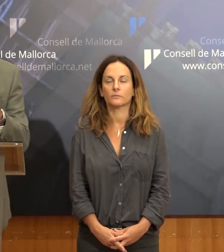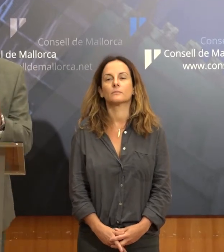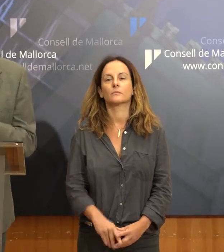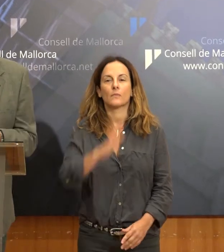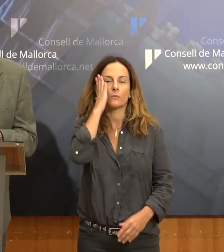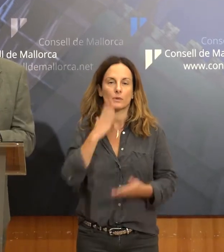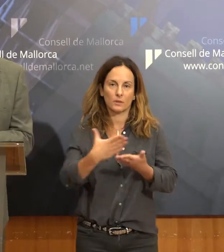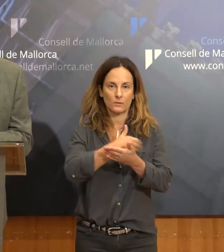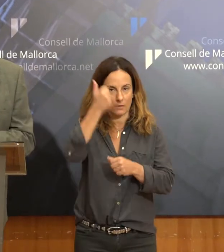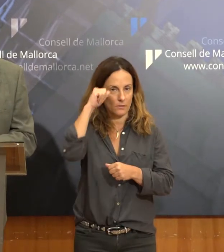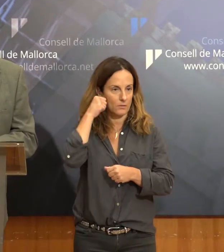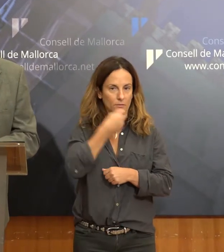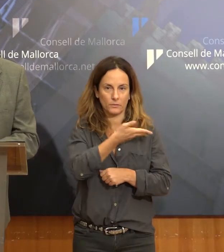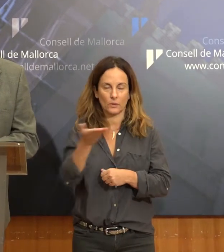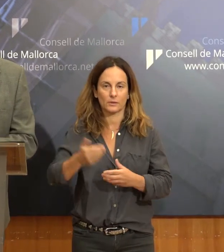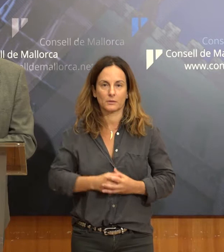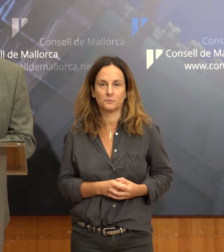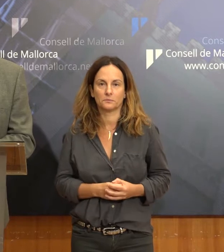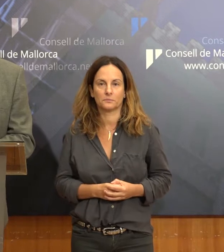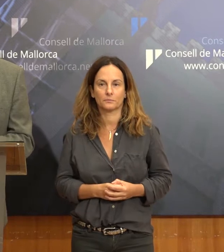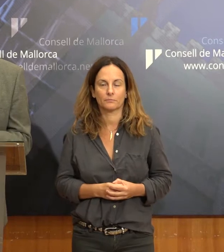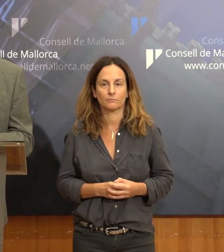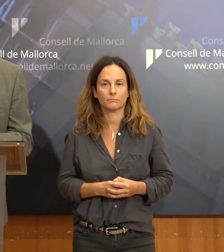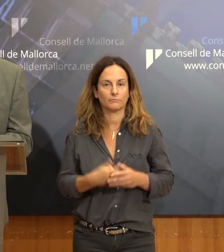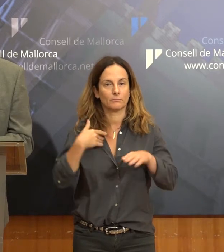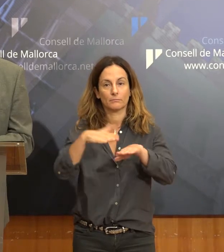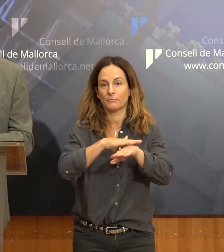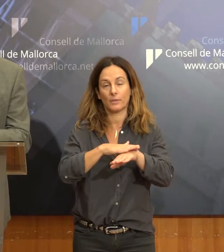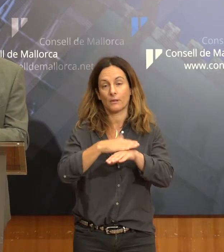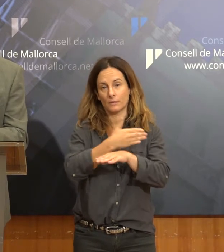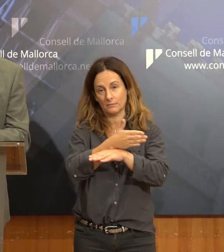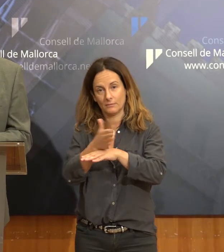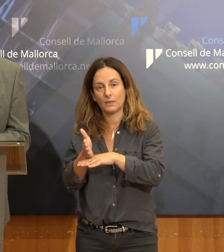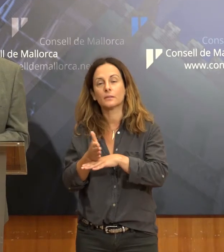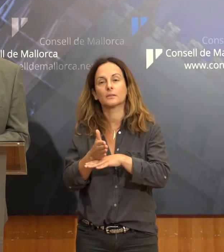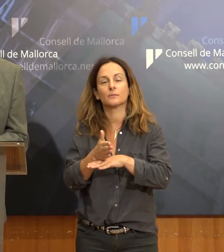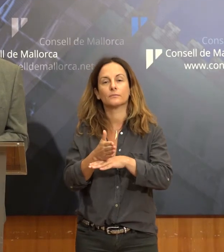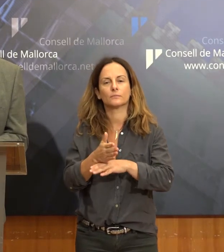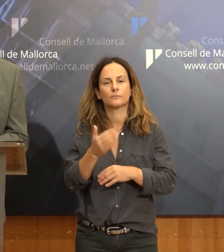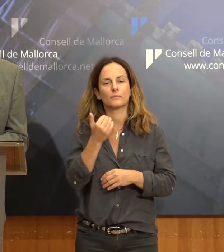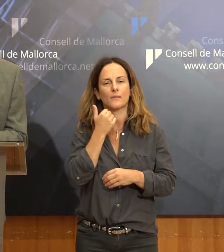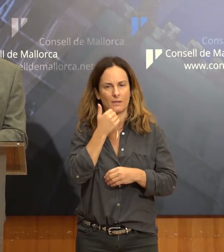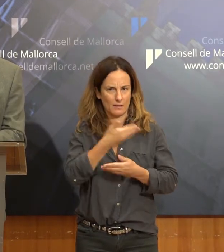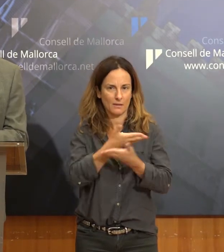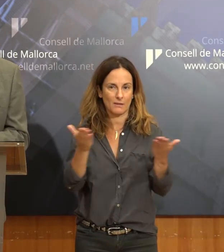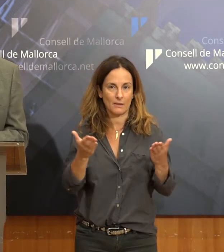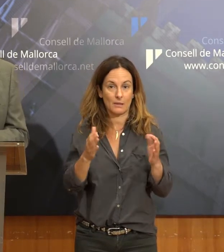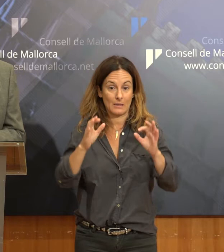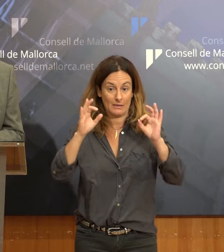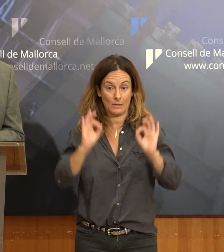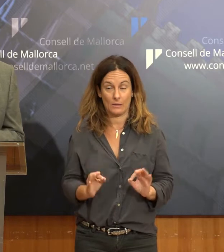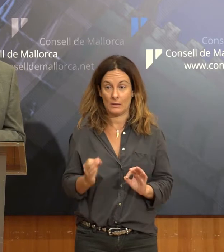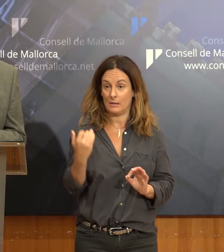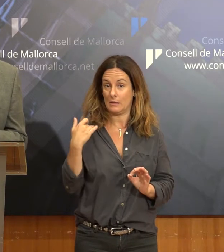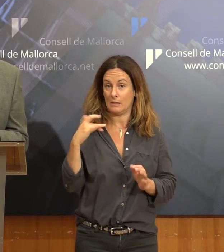Molt bon dia a tots, tots i totes. Molt sap greu la demora, com bé sabeu. Ara mateix se celebrava